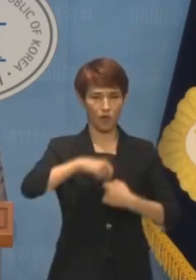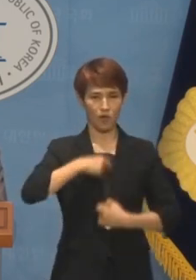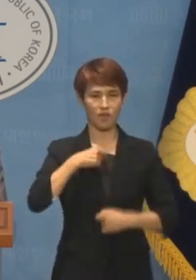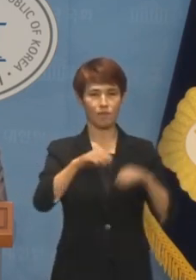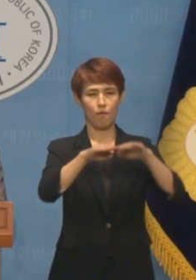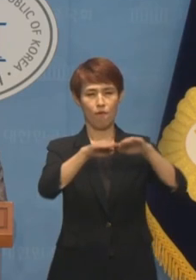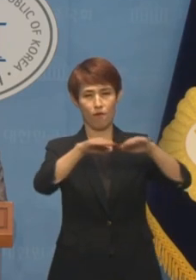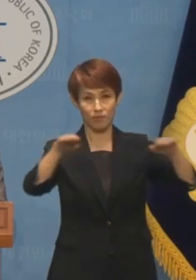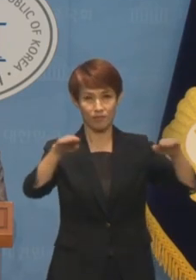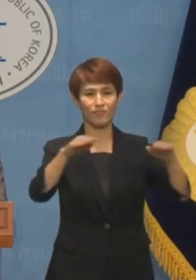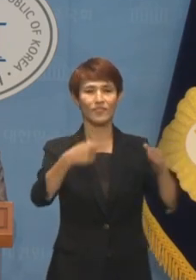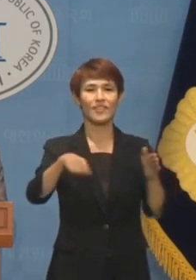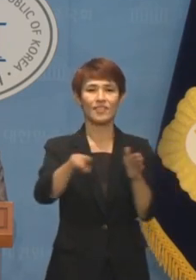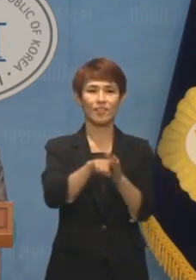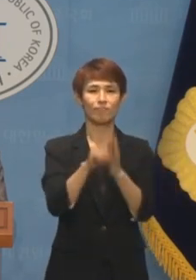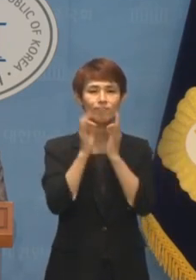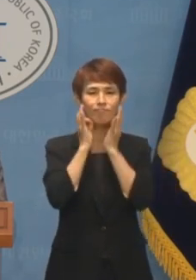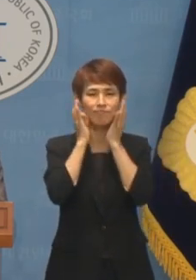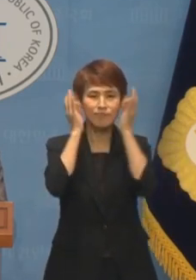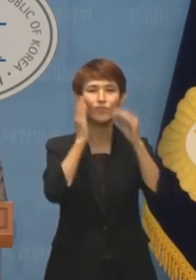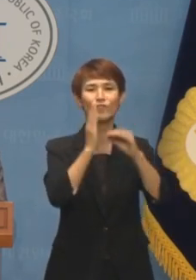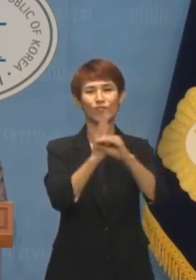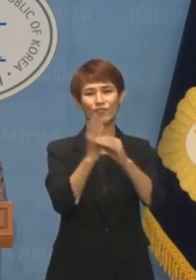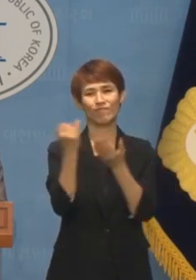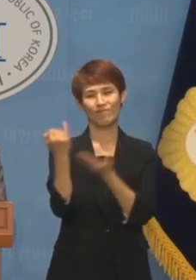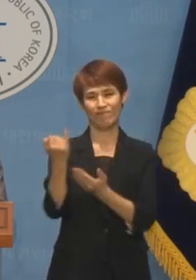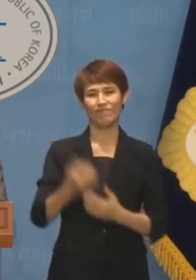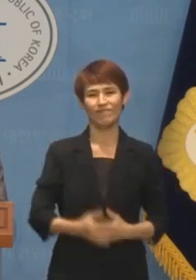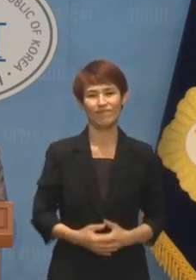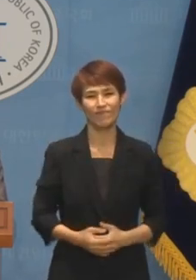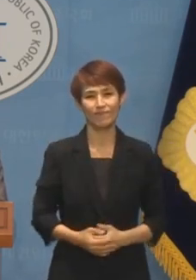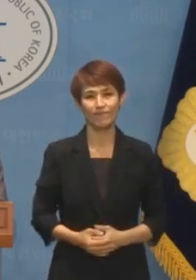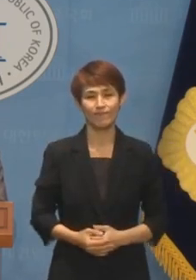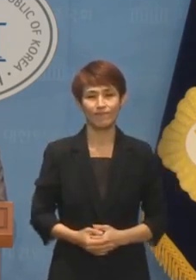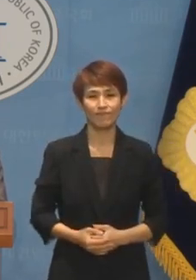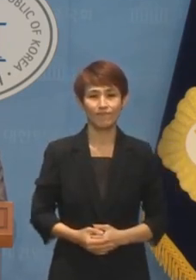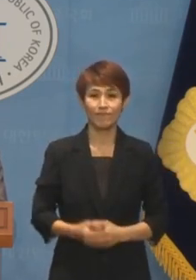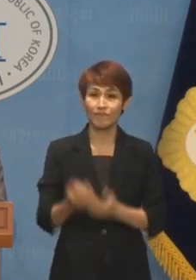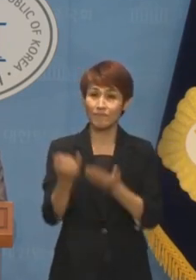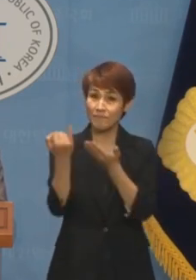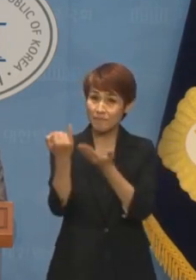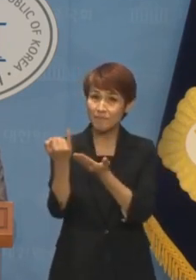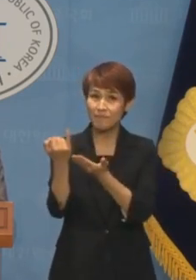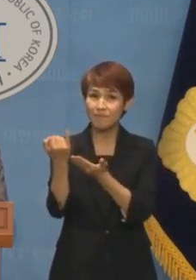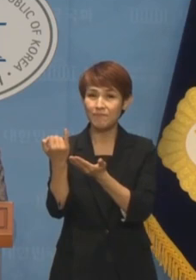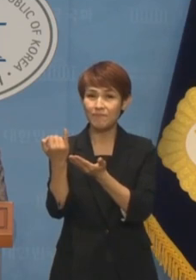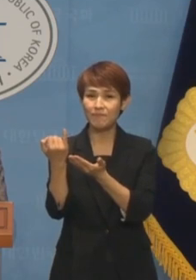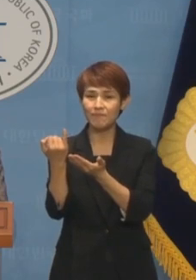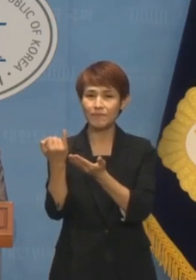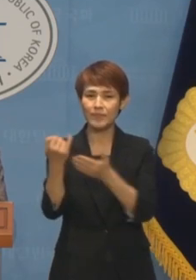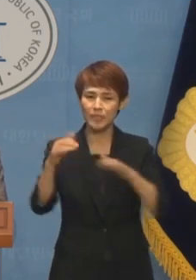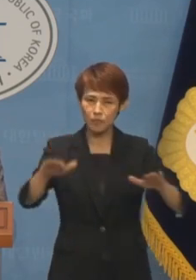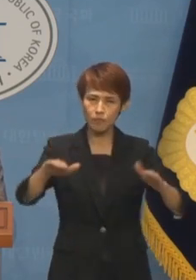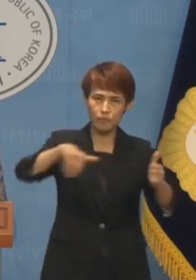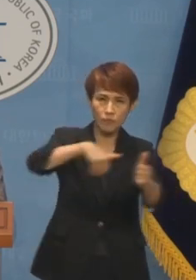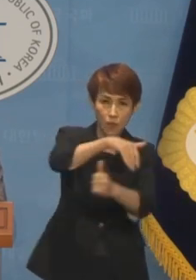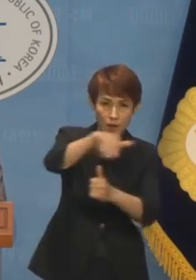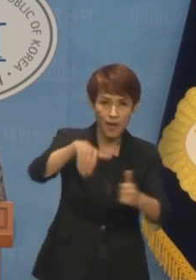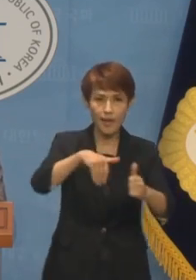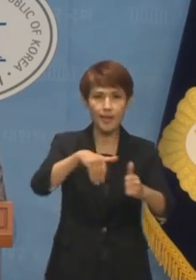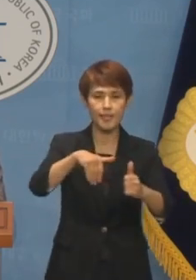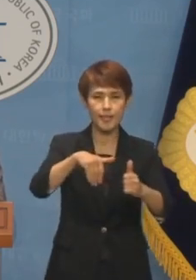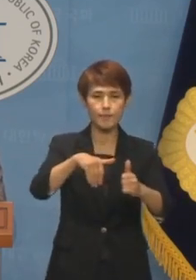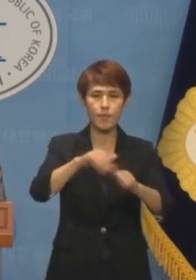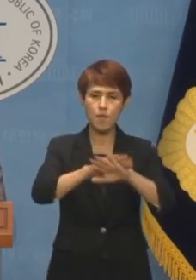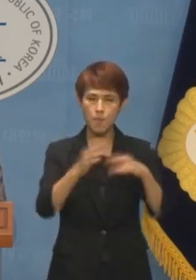평등을 실현하기 위해 노력하고 있습니다. 허은하 당대표 후보는 현안에 대한 명쾌한